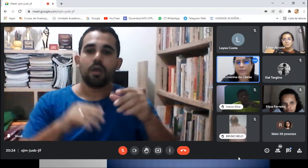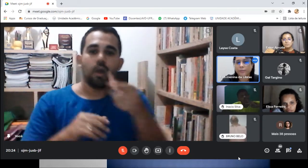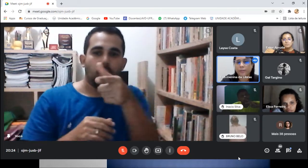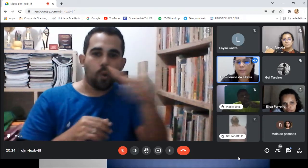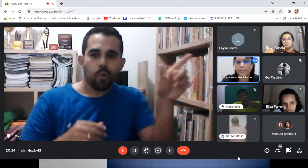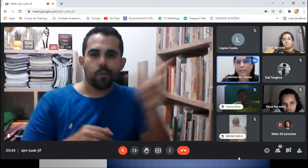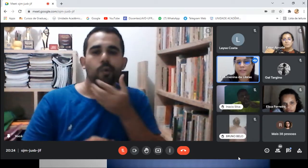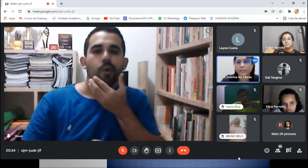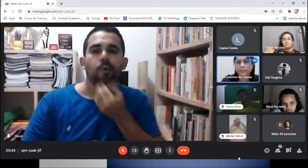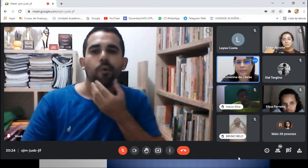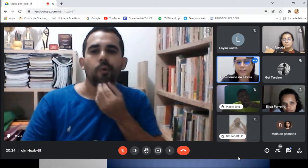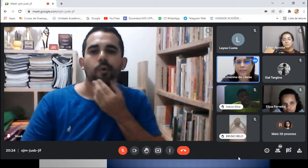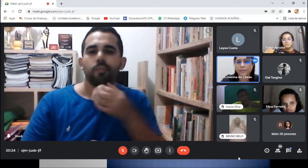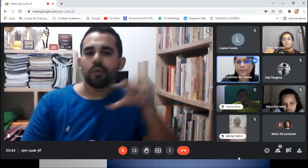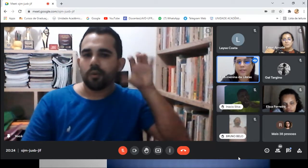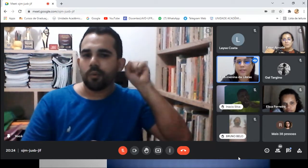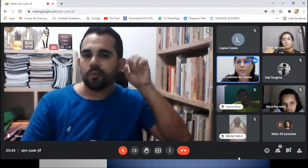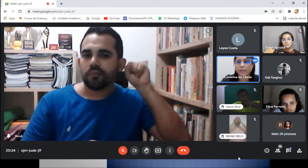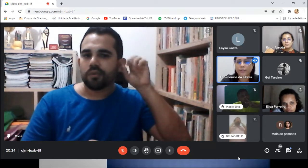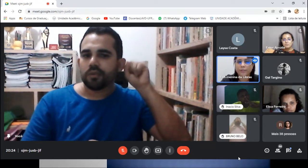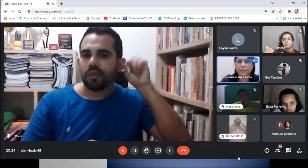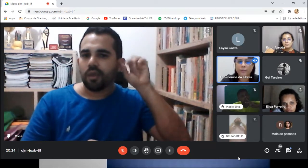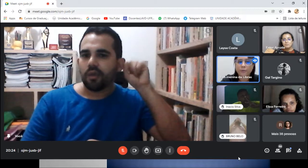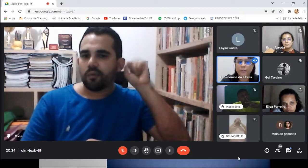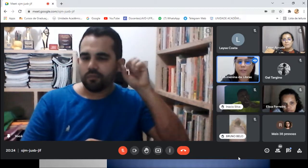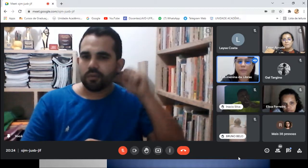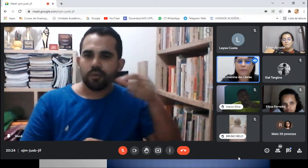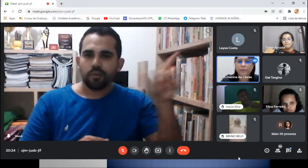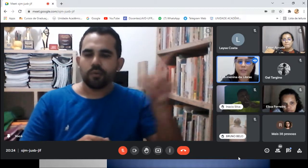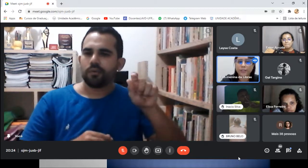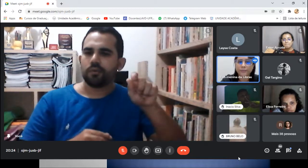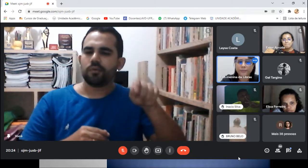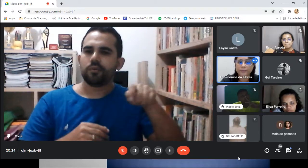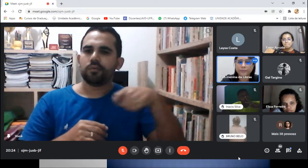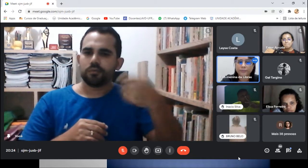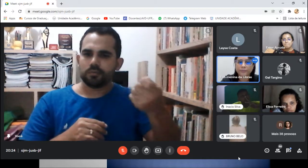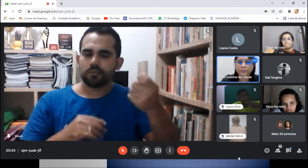mão aberta, com essa configuração. Aí outro homem, ouvinte,